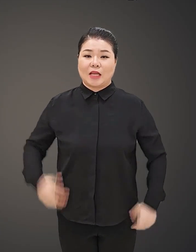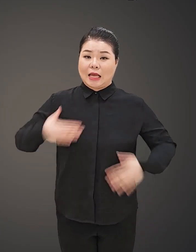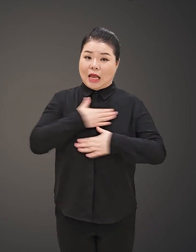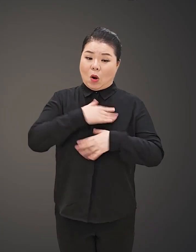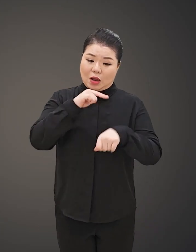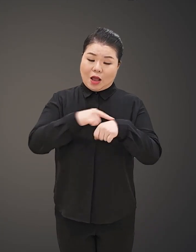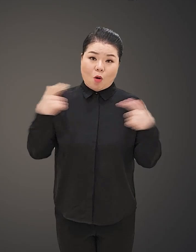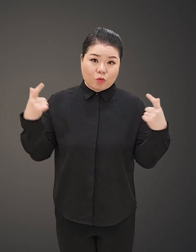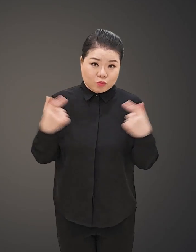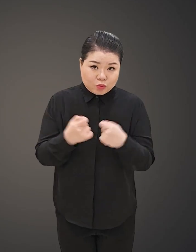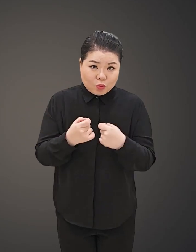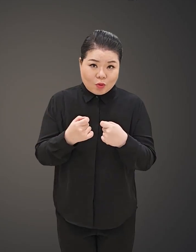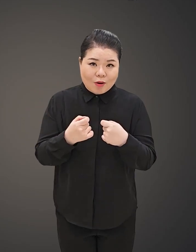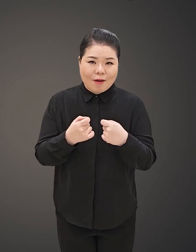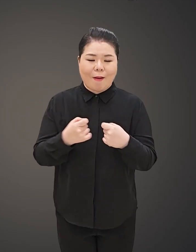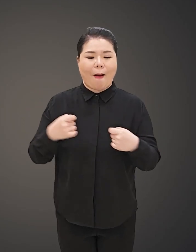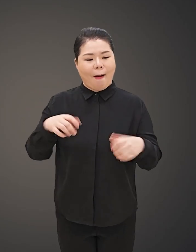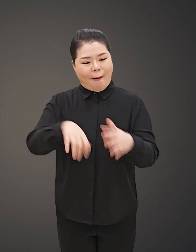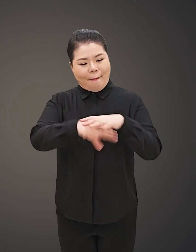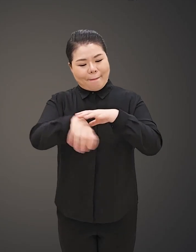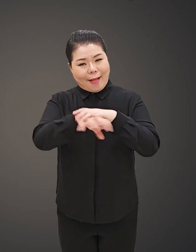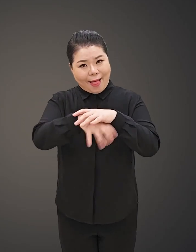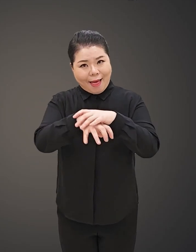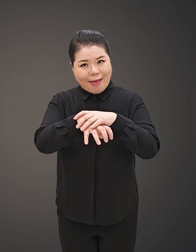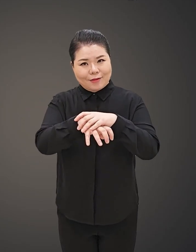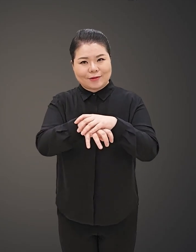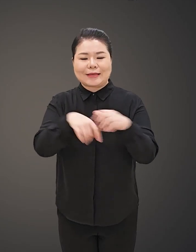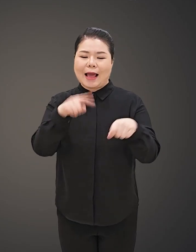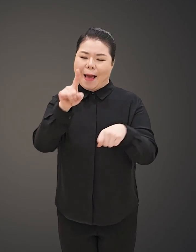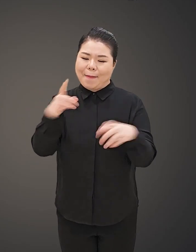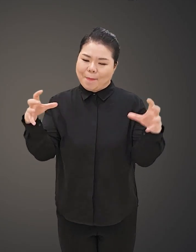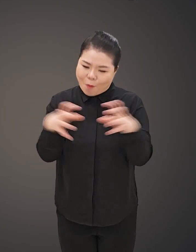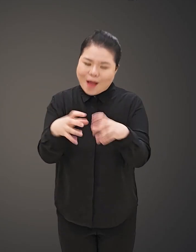샤워 시간을 줄이고 빨래는 모아서 한꺼번에 해보세요.